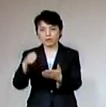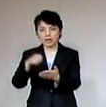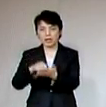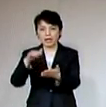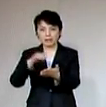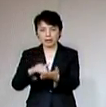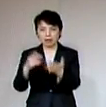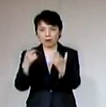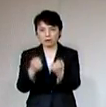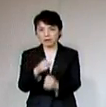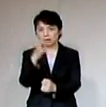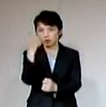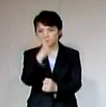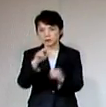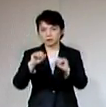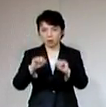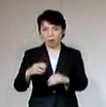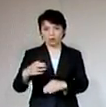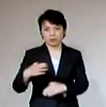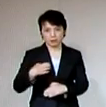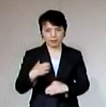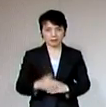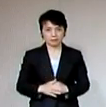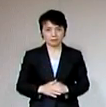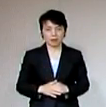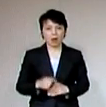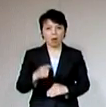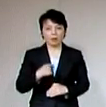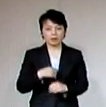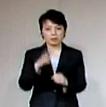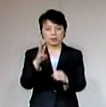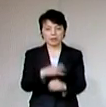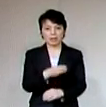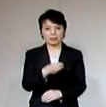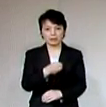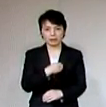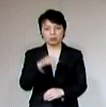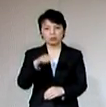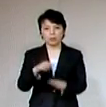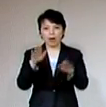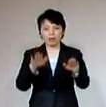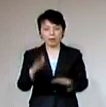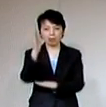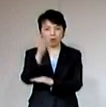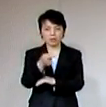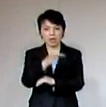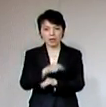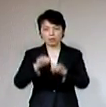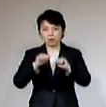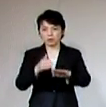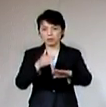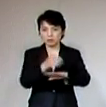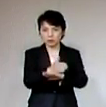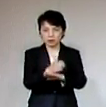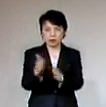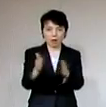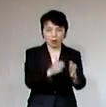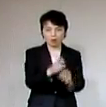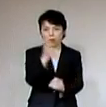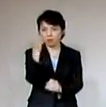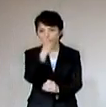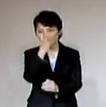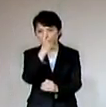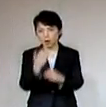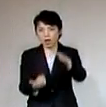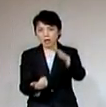しっかりと審議いたしております。私は参議院は現政権の行き過ぎや暴走をチェックする